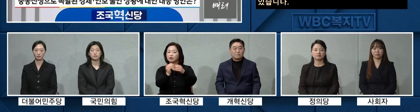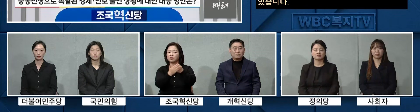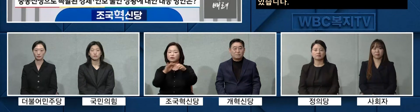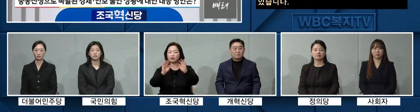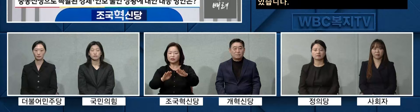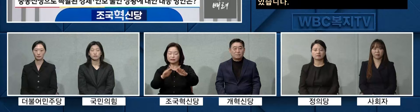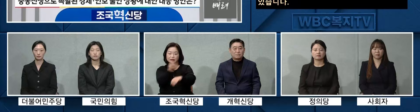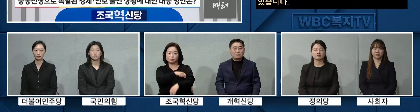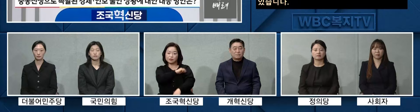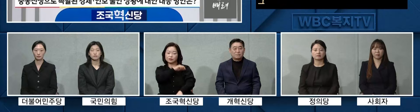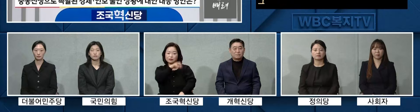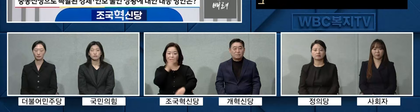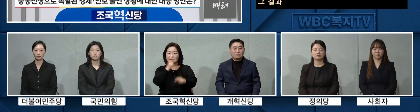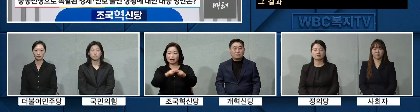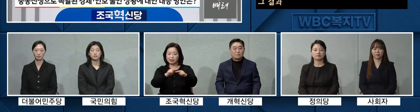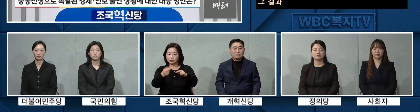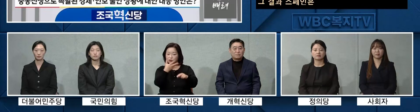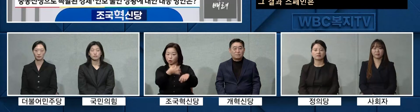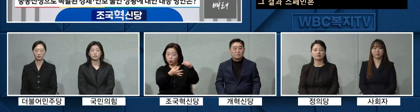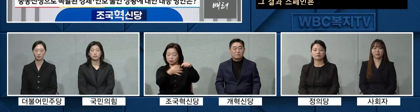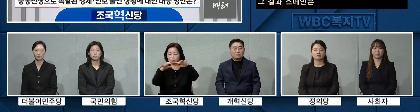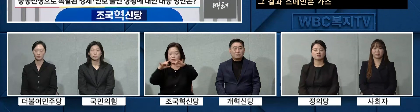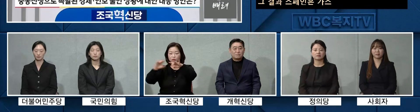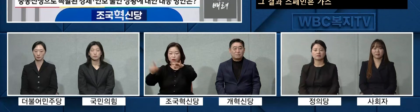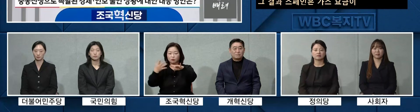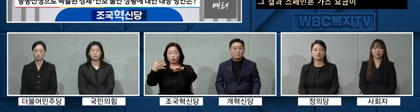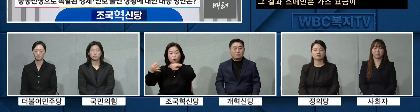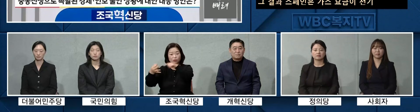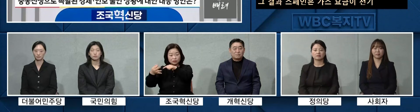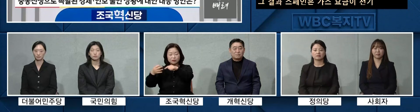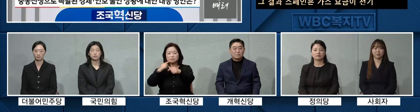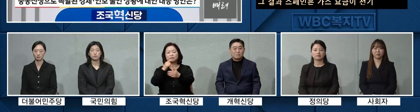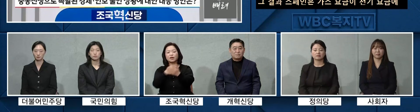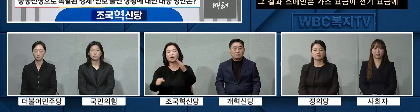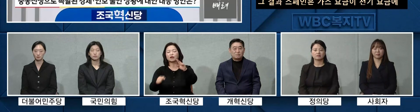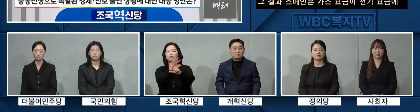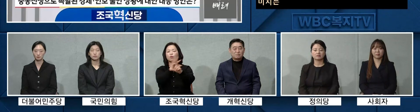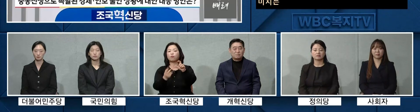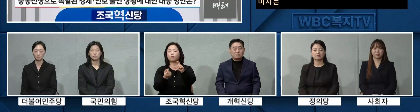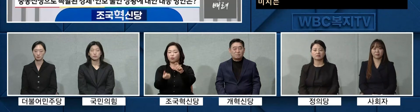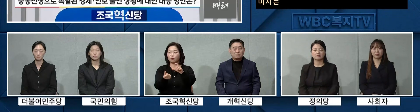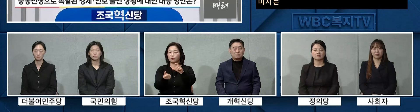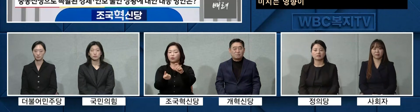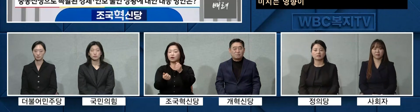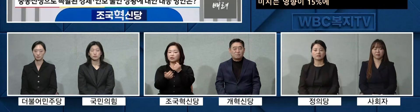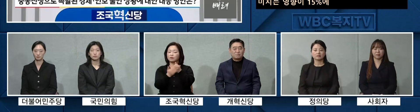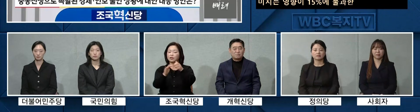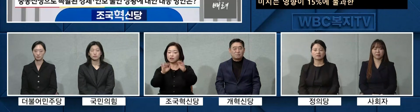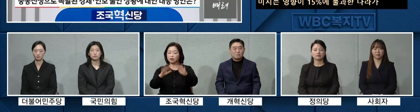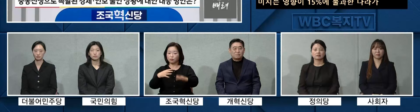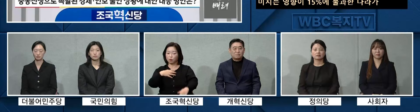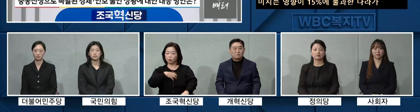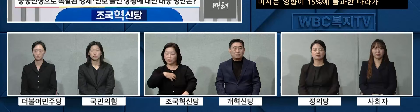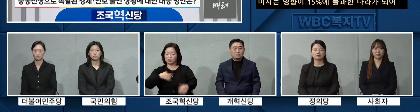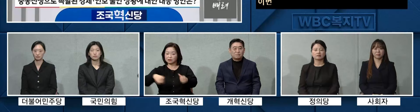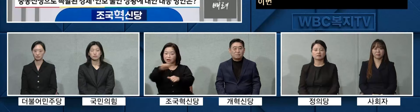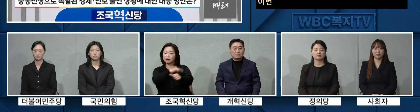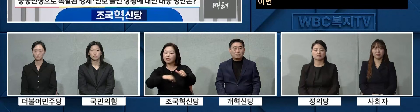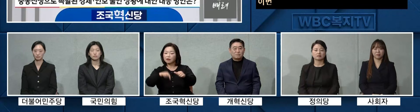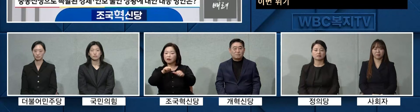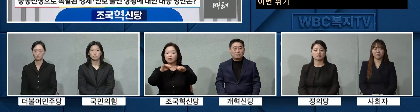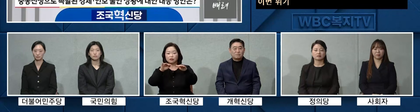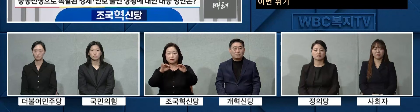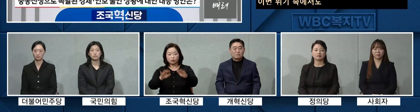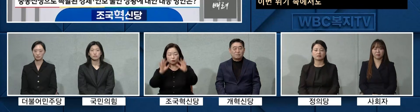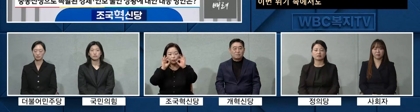스페인은 가스 요금이 전기 요금에 미치는 영향이 15%에 불과한 나라가 되어 이번 위기 속에서도 물론 평가를